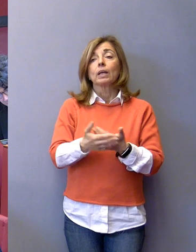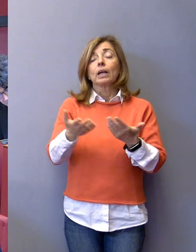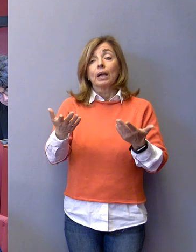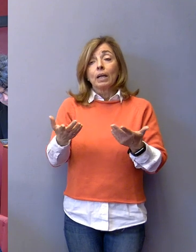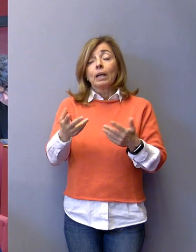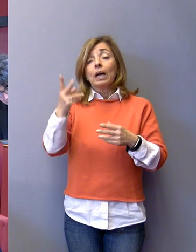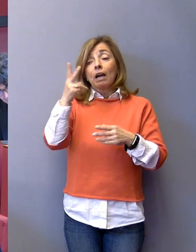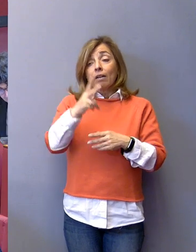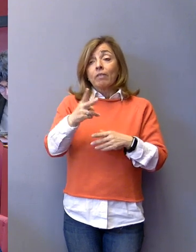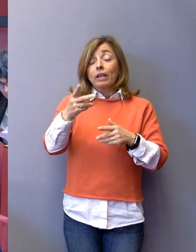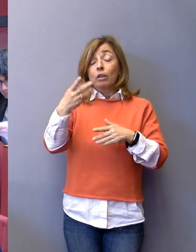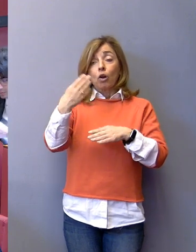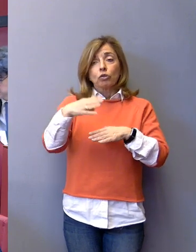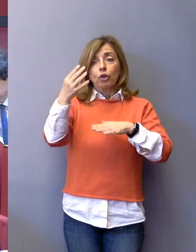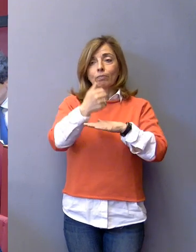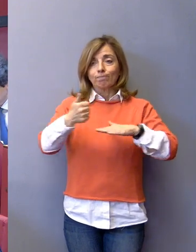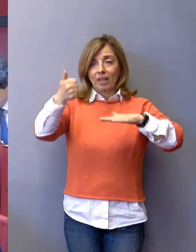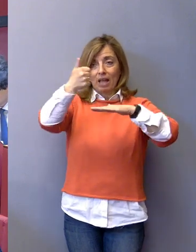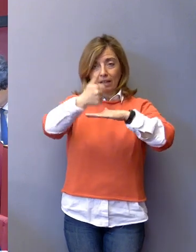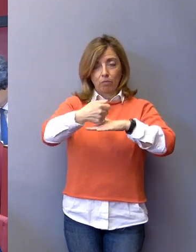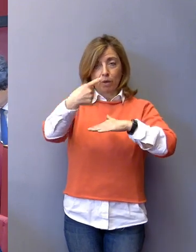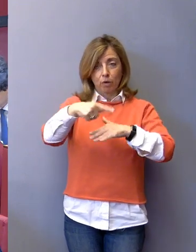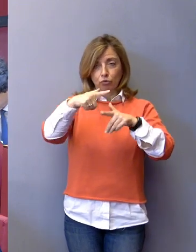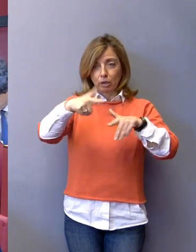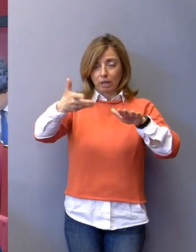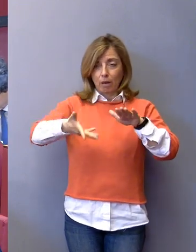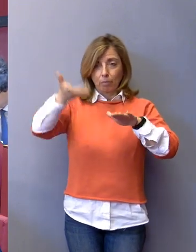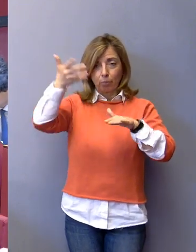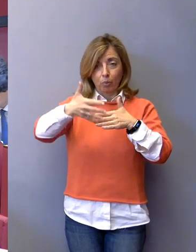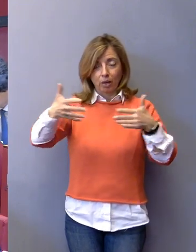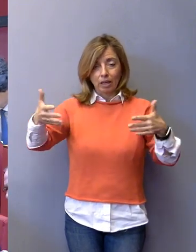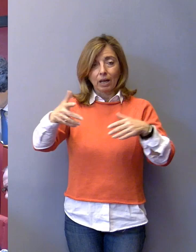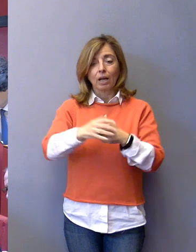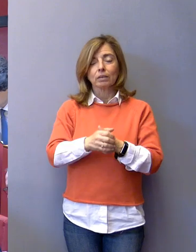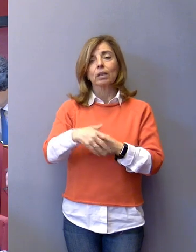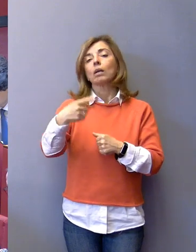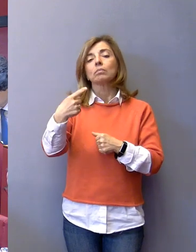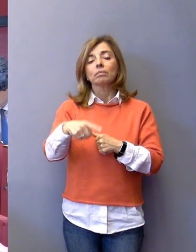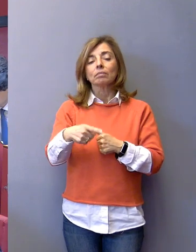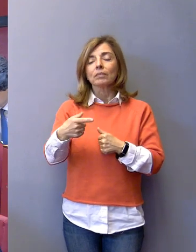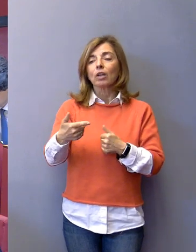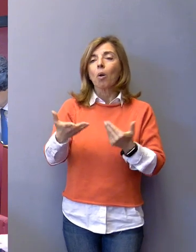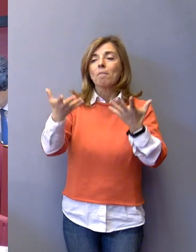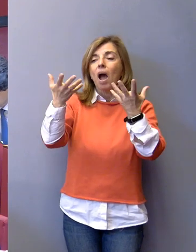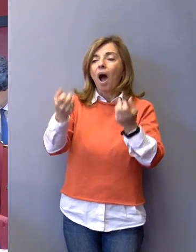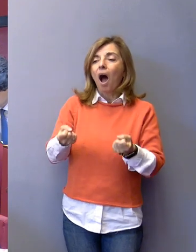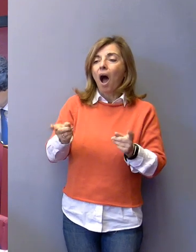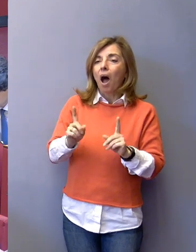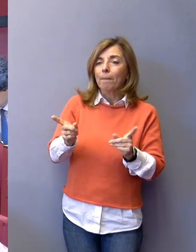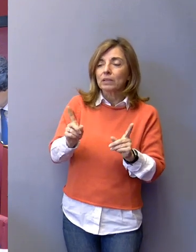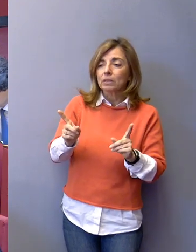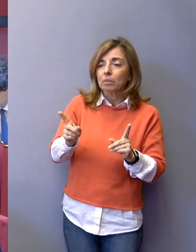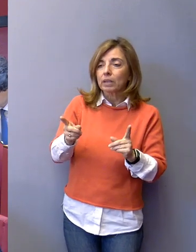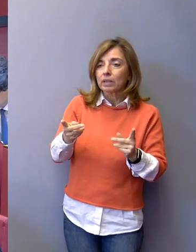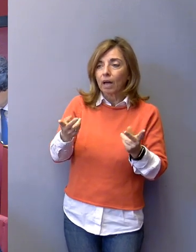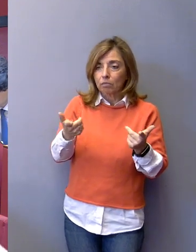la città più grande quindi l'inammissibilità con mi è parso di dire la segretaria non la riesce a trovare perché non c'è niente di inammissibile